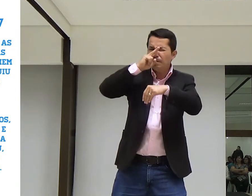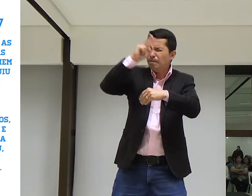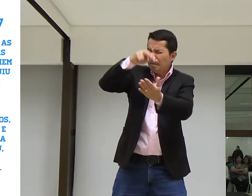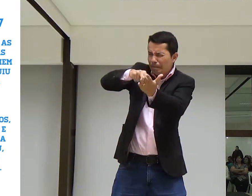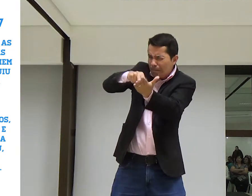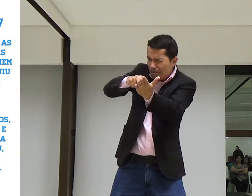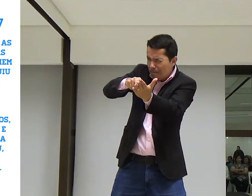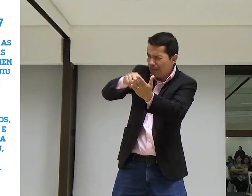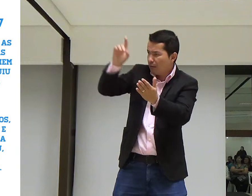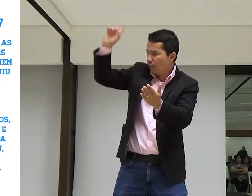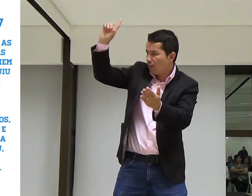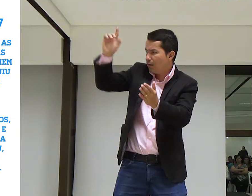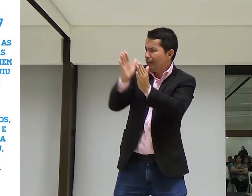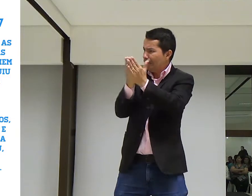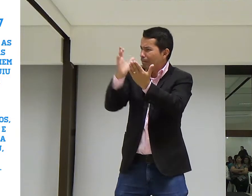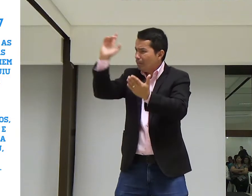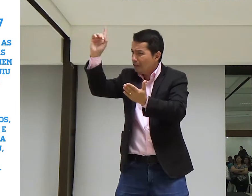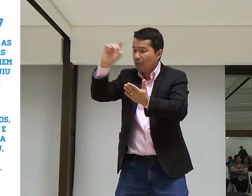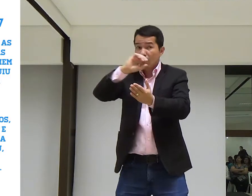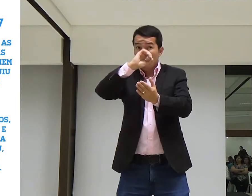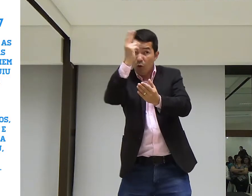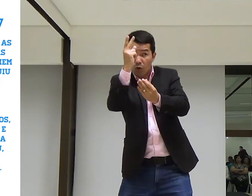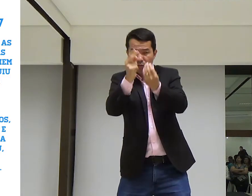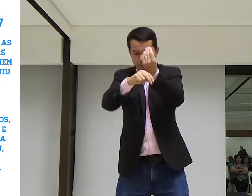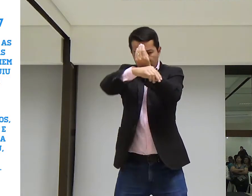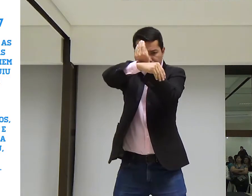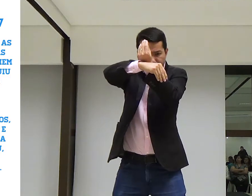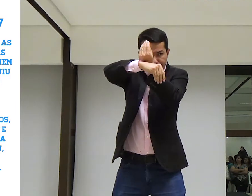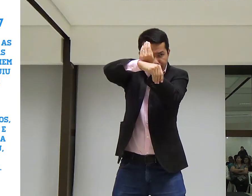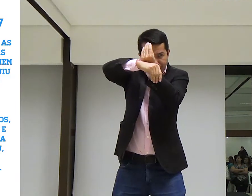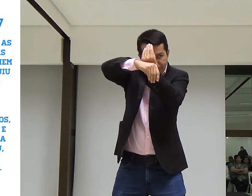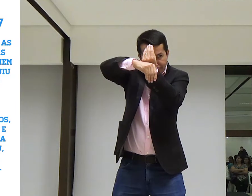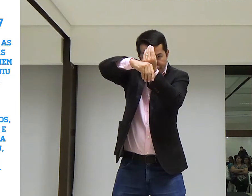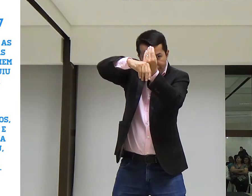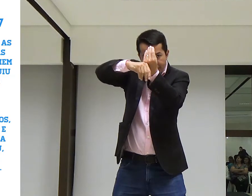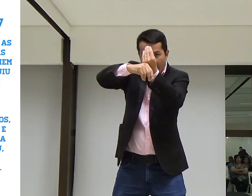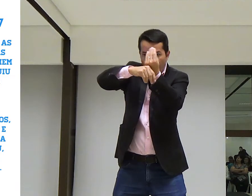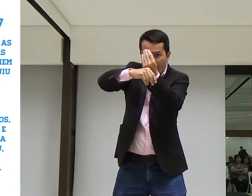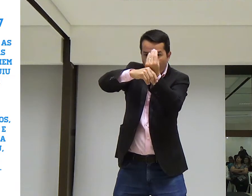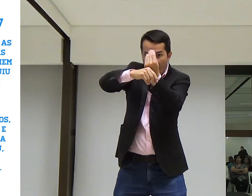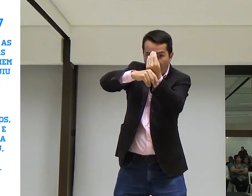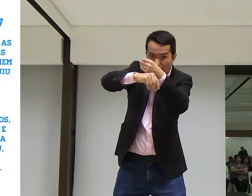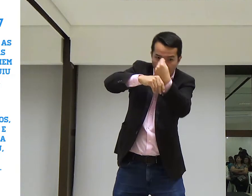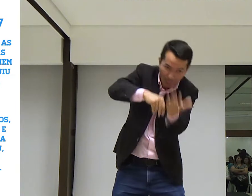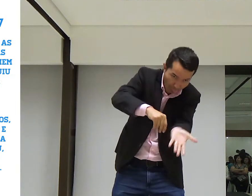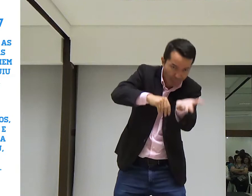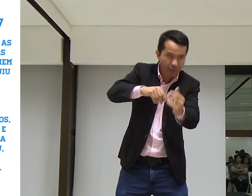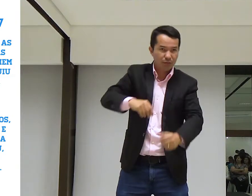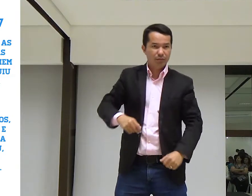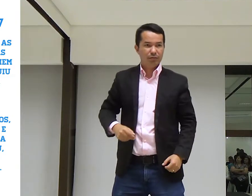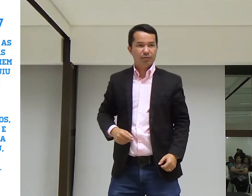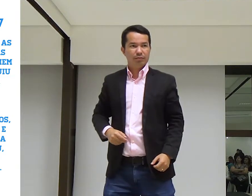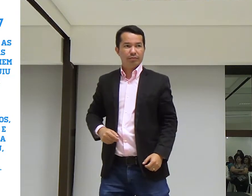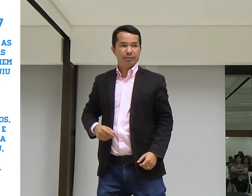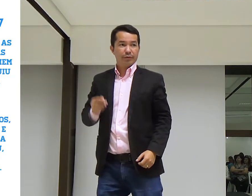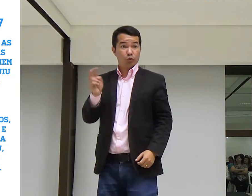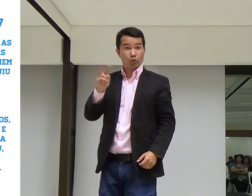Deus. A nossa casa, a nossa vida, estando firme em Deus, ela tem firmeza, mas se ela estiver firme